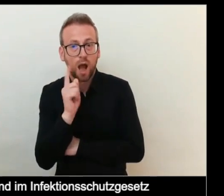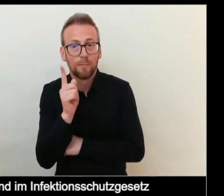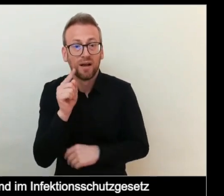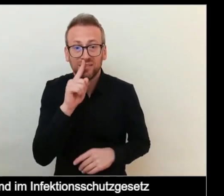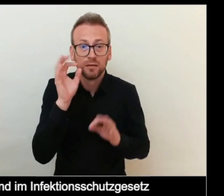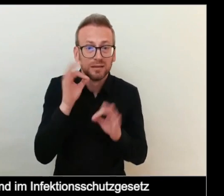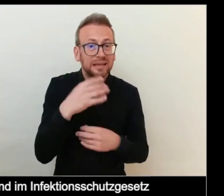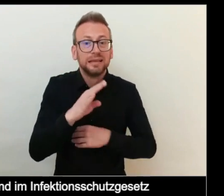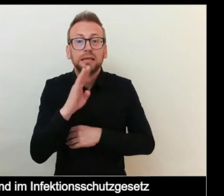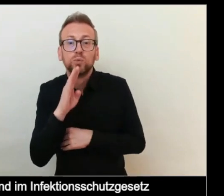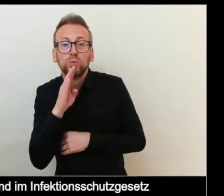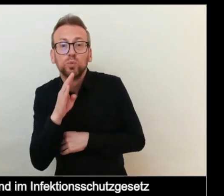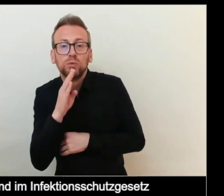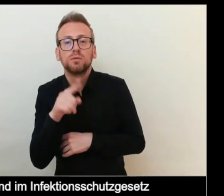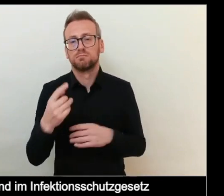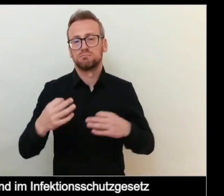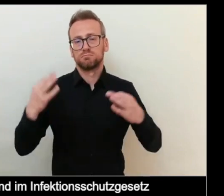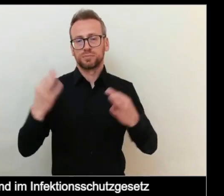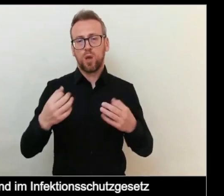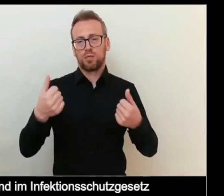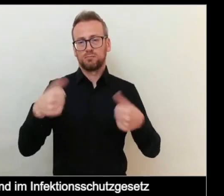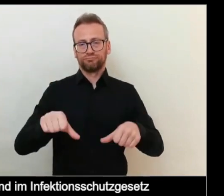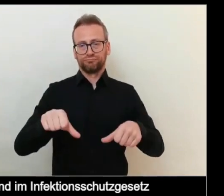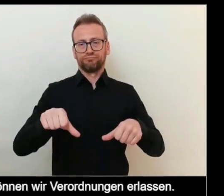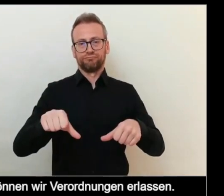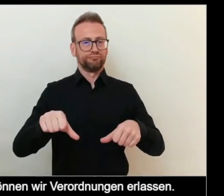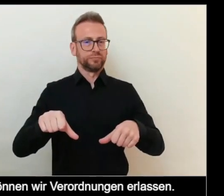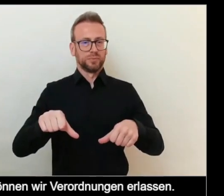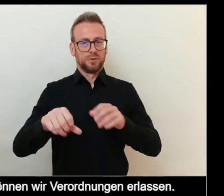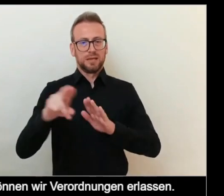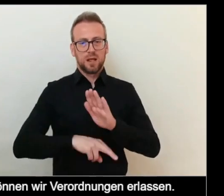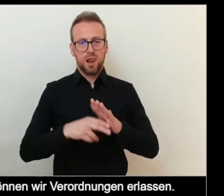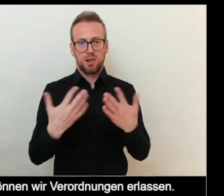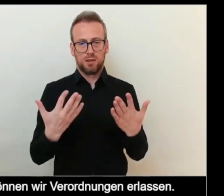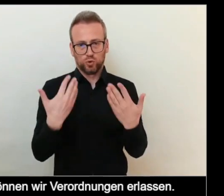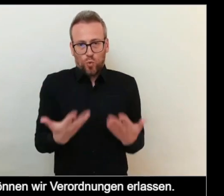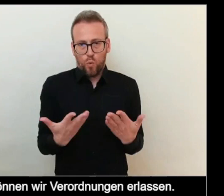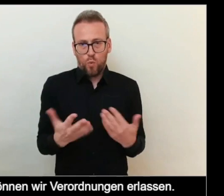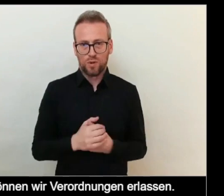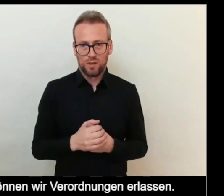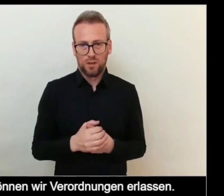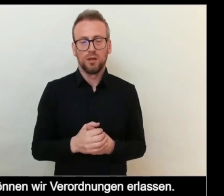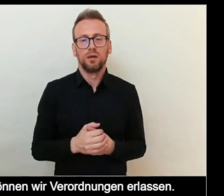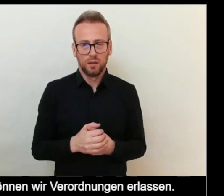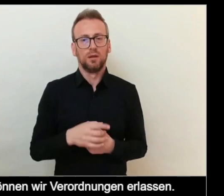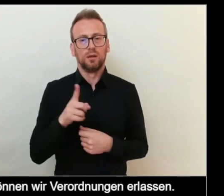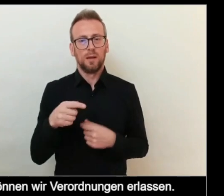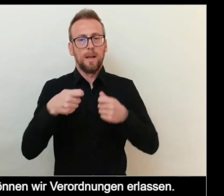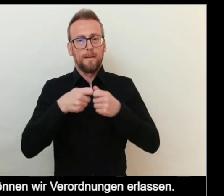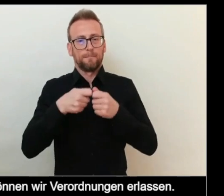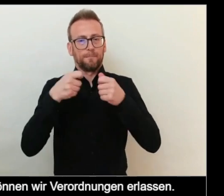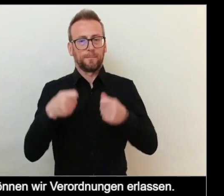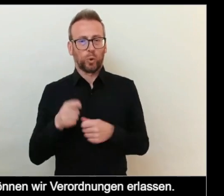sondern dort im Einzelhandel zum Beispiel, also so wie es jetzt ist. 2G- und 3G-Regelungen für den Zugang